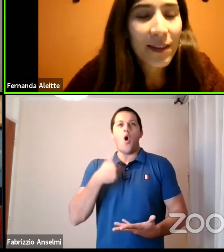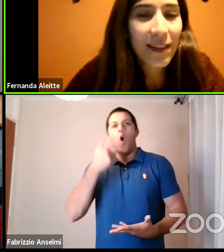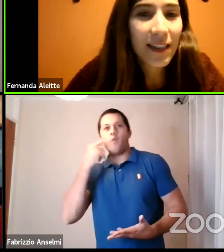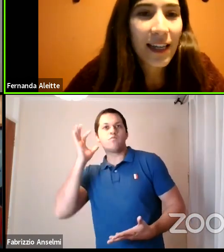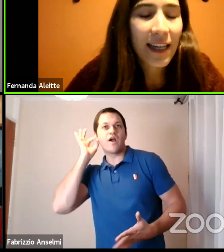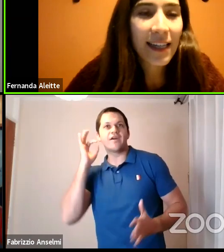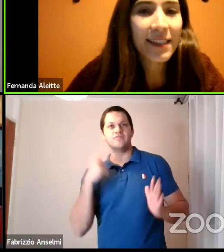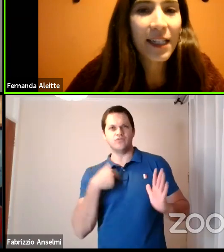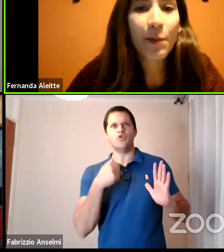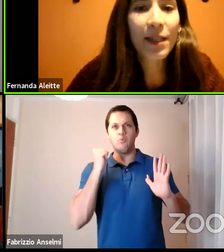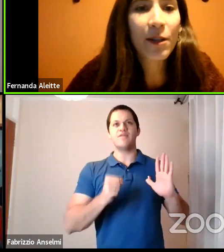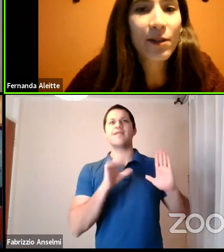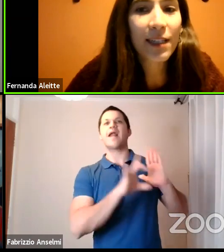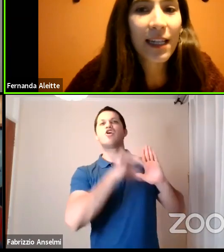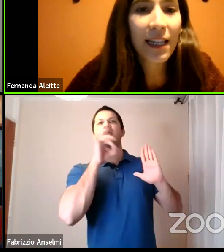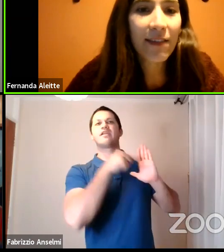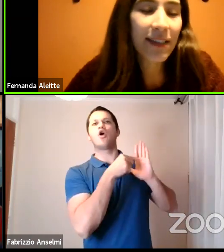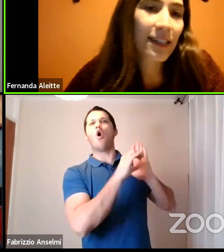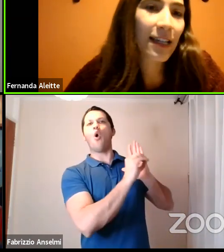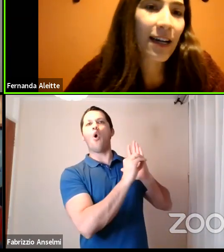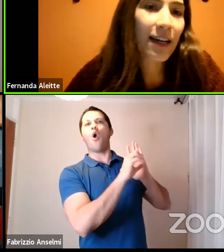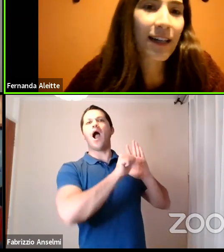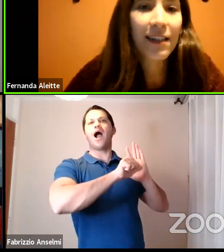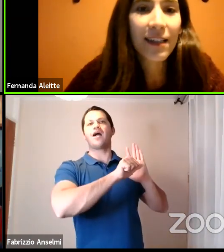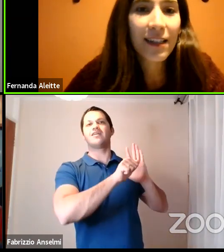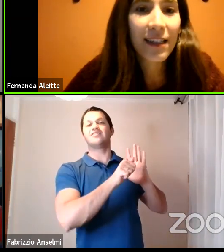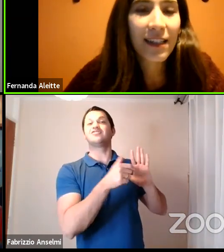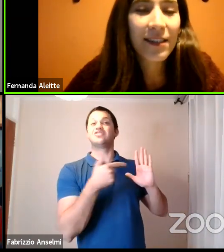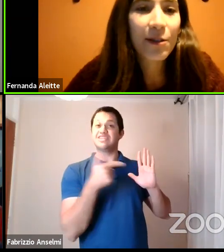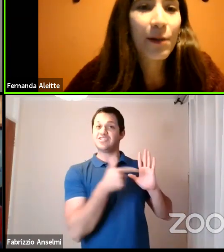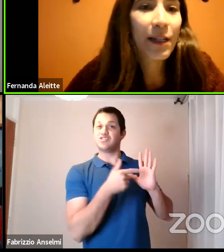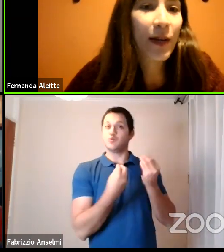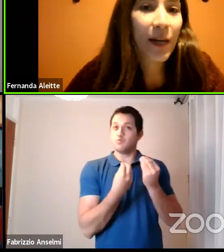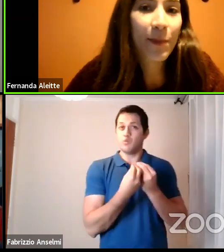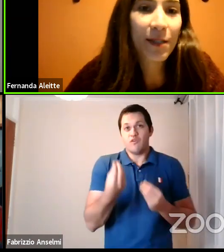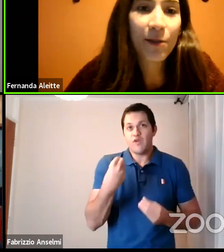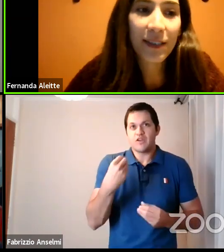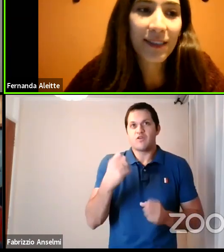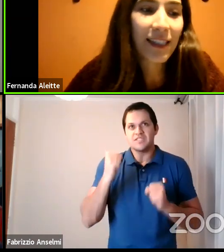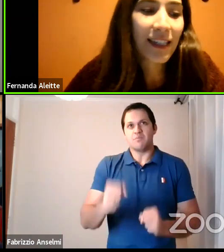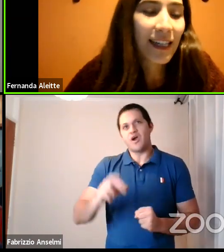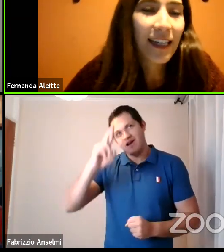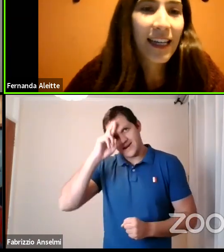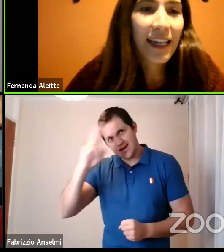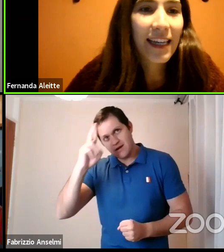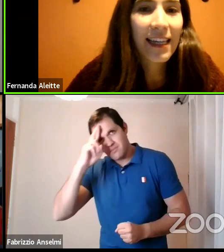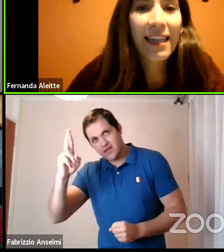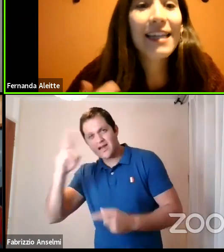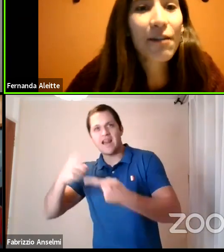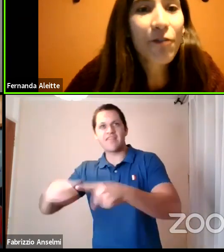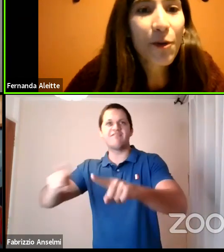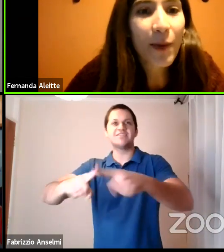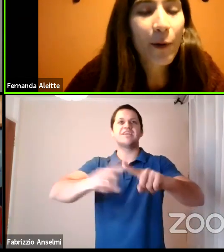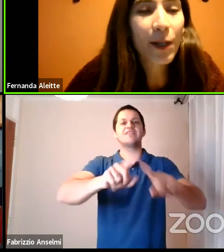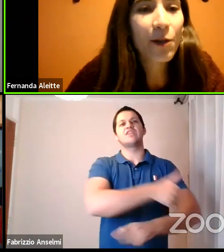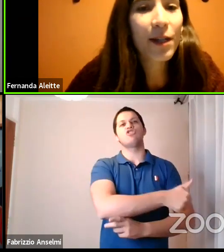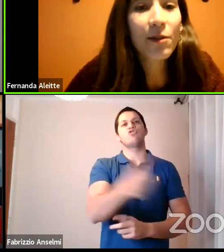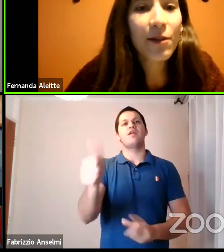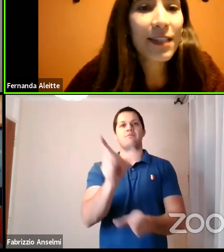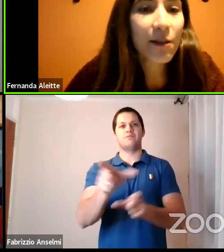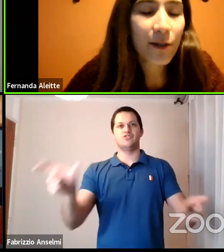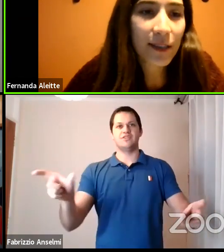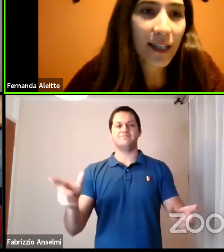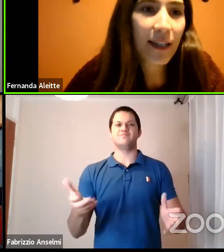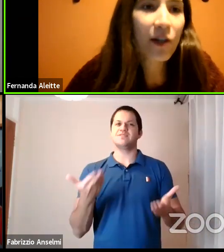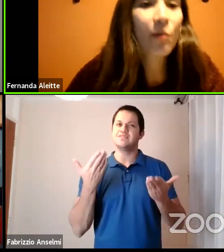preguntado y que se respete entonces la diversidad sexual de todas las personas. Y de esa forma,